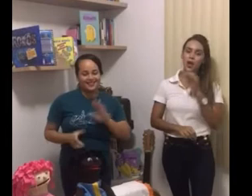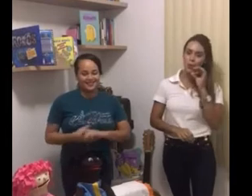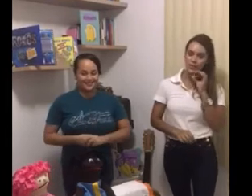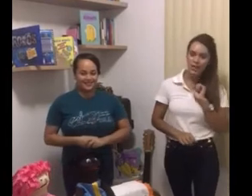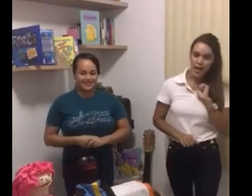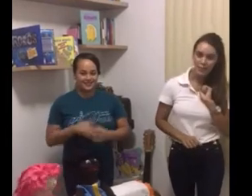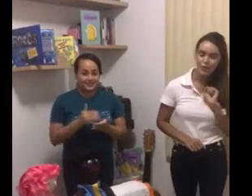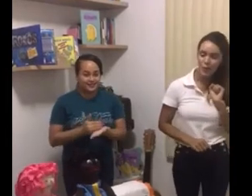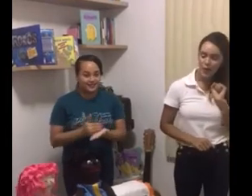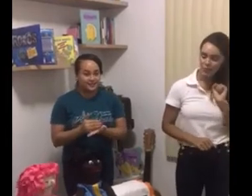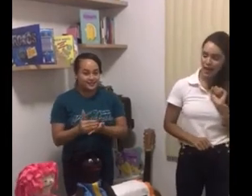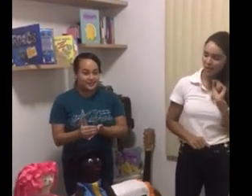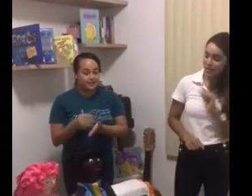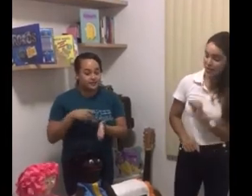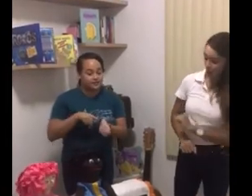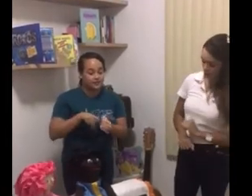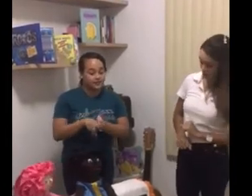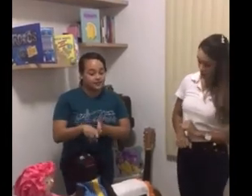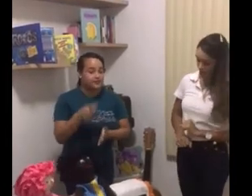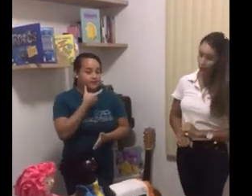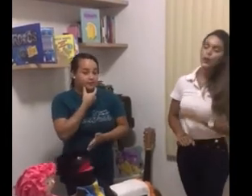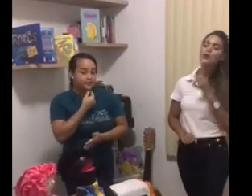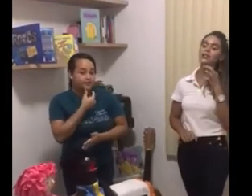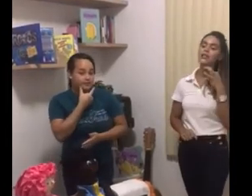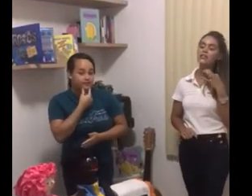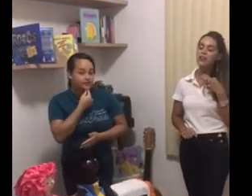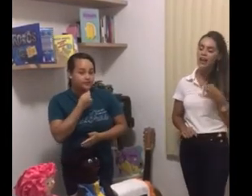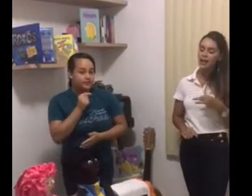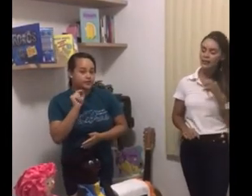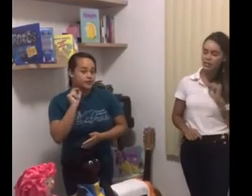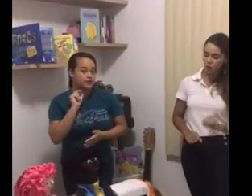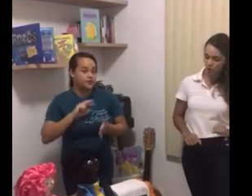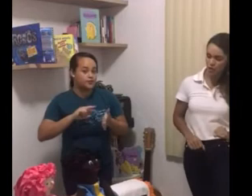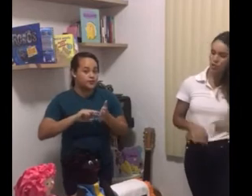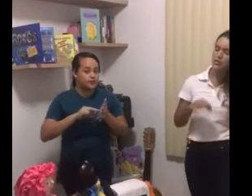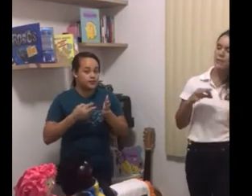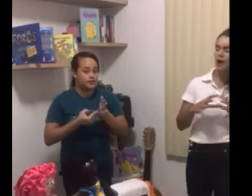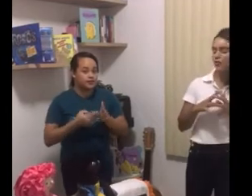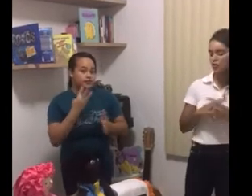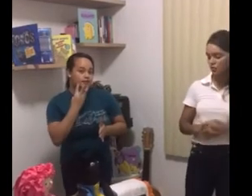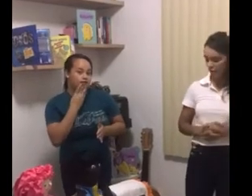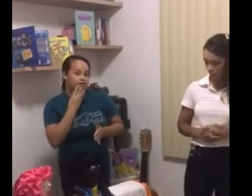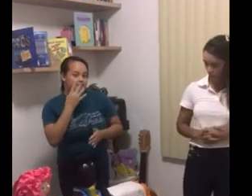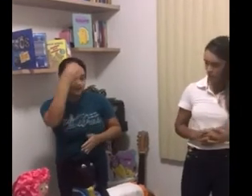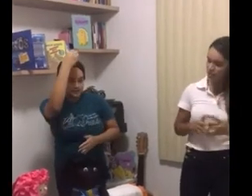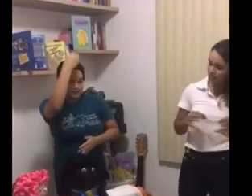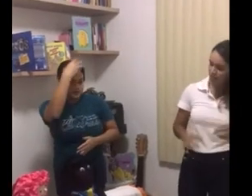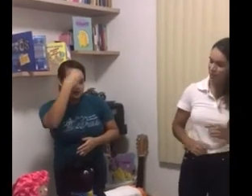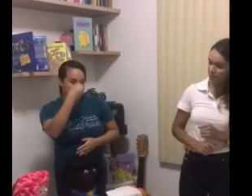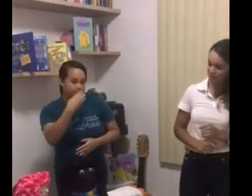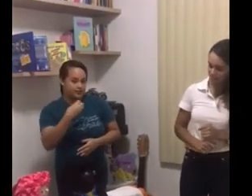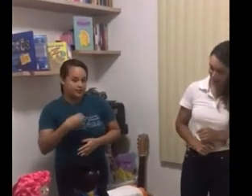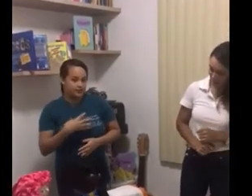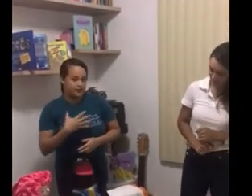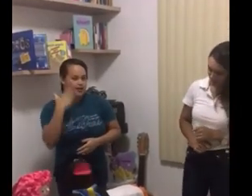E para começar, eu vou perguntar a você, Alfredo, o significado das cores dos semáforos de veículos. Você